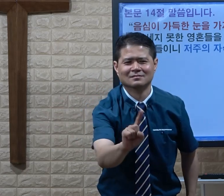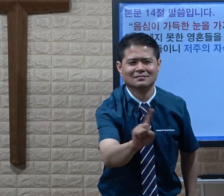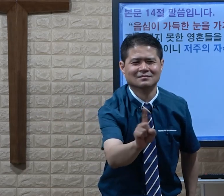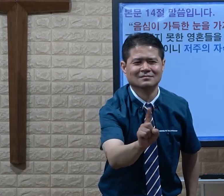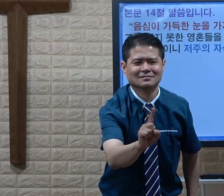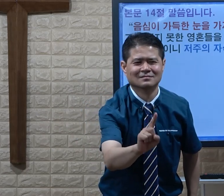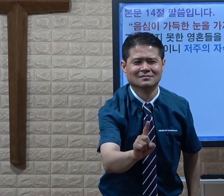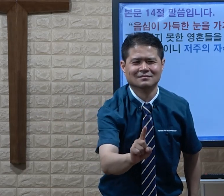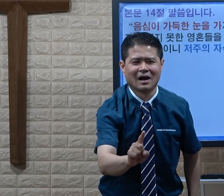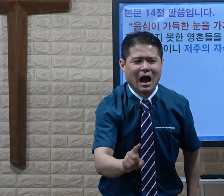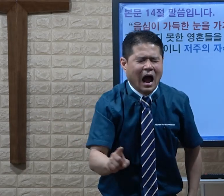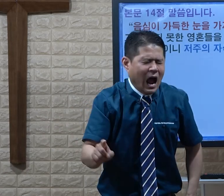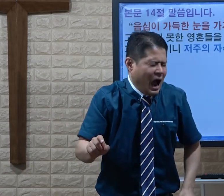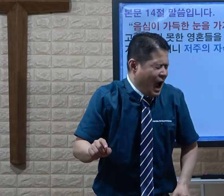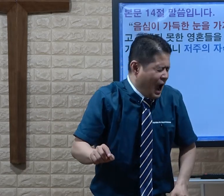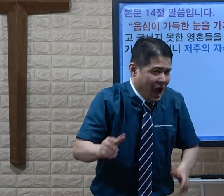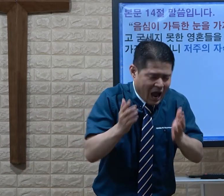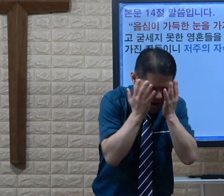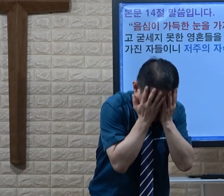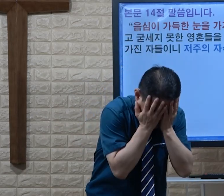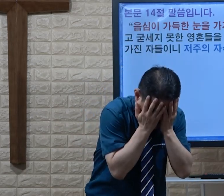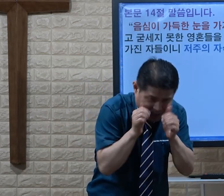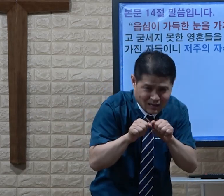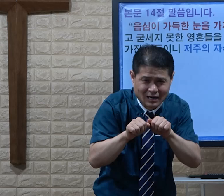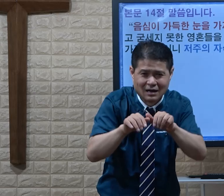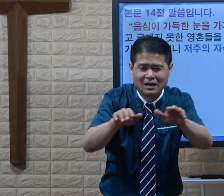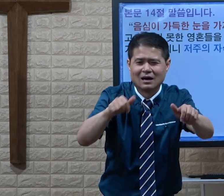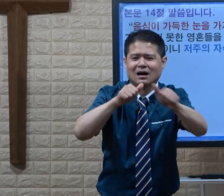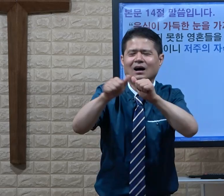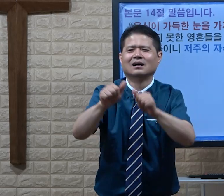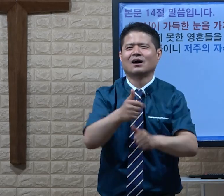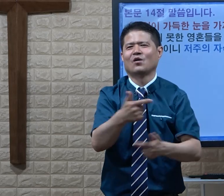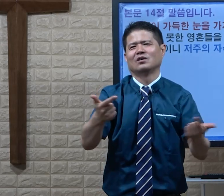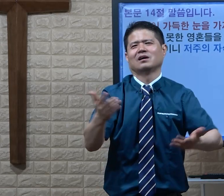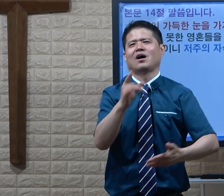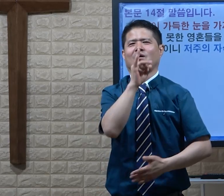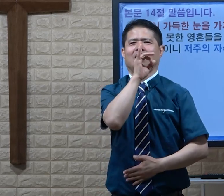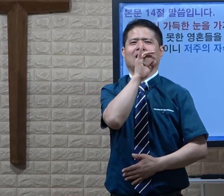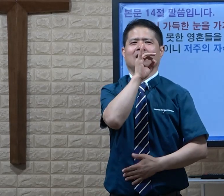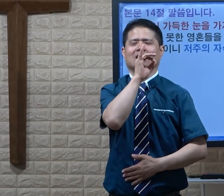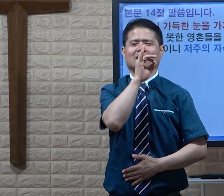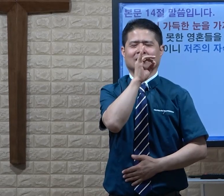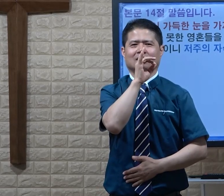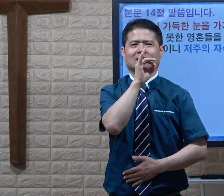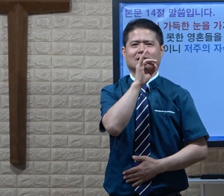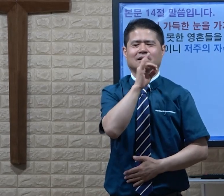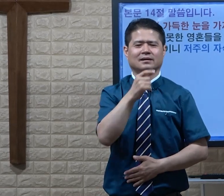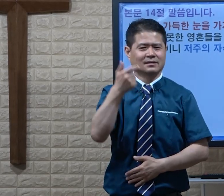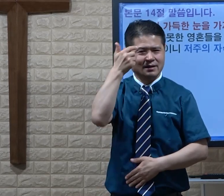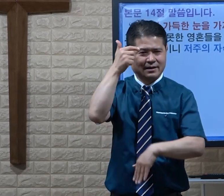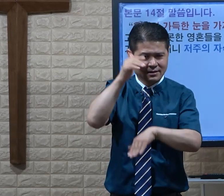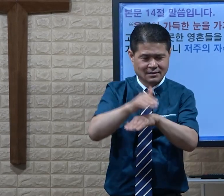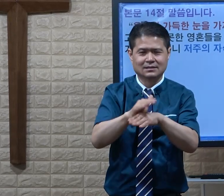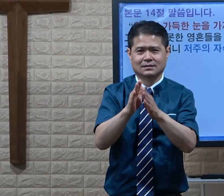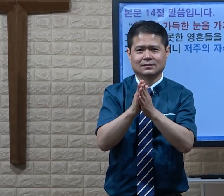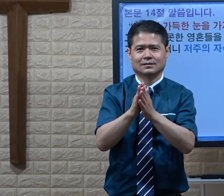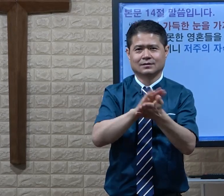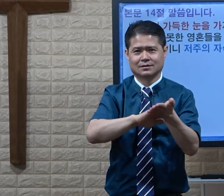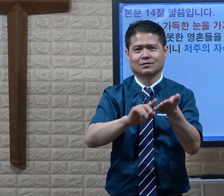감옥과도 같은 인생을 가면 어떻겠습니까? 정말 더 부끄러운 일이 아닙니까? 그렇으니